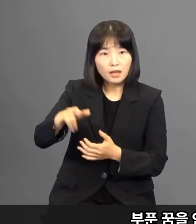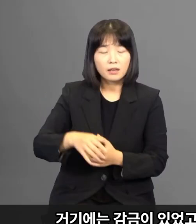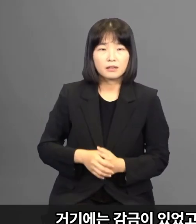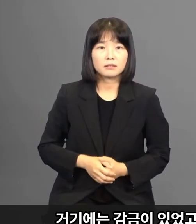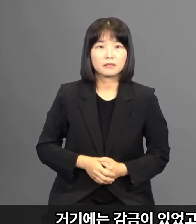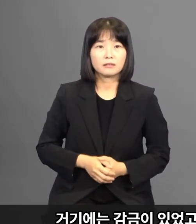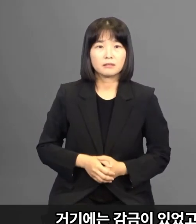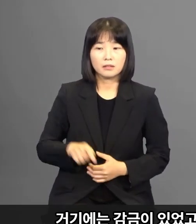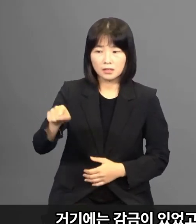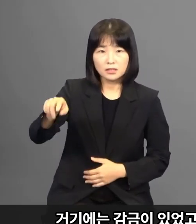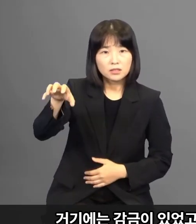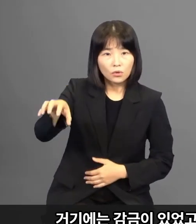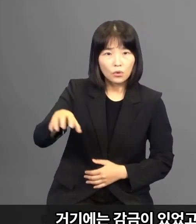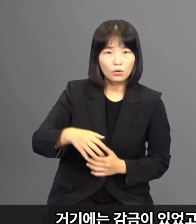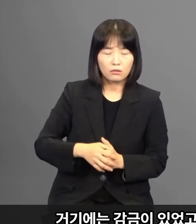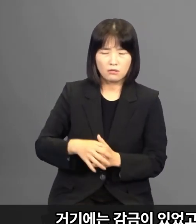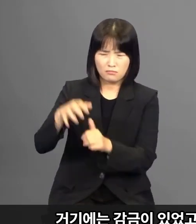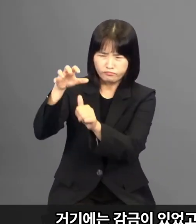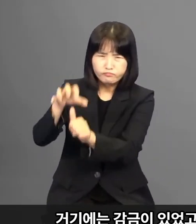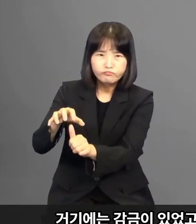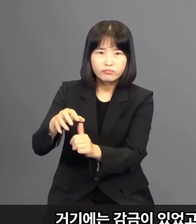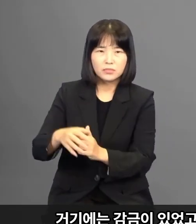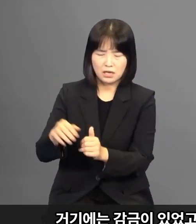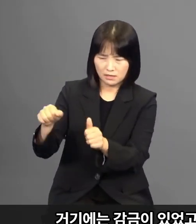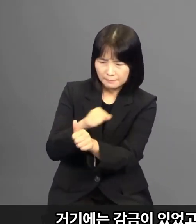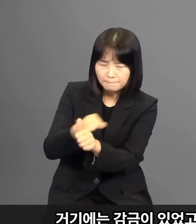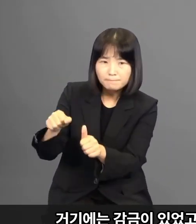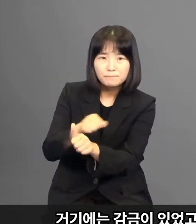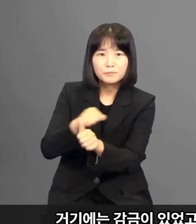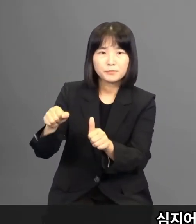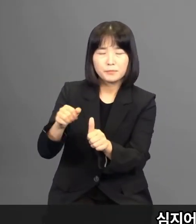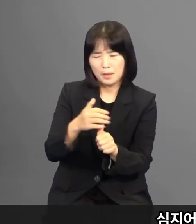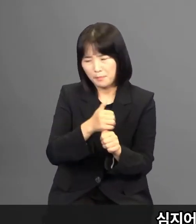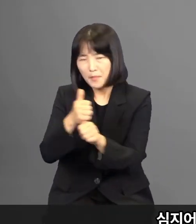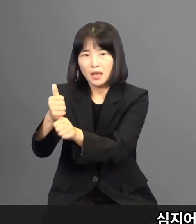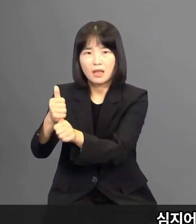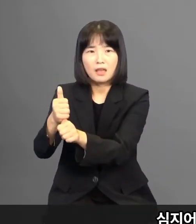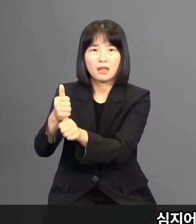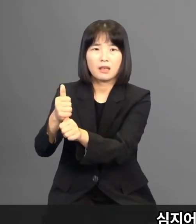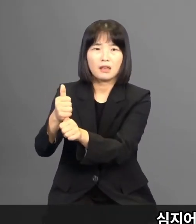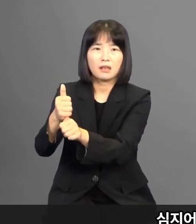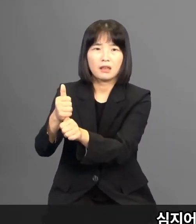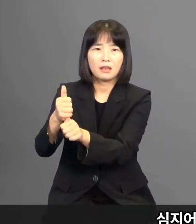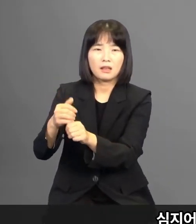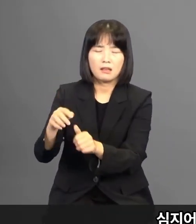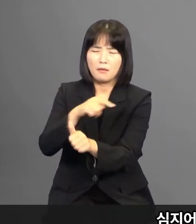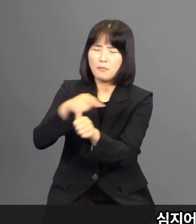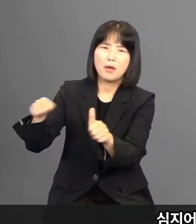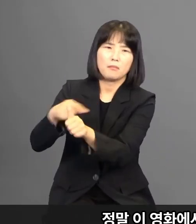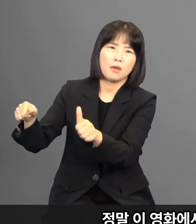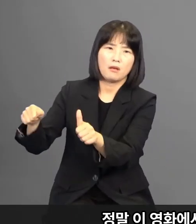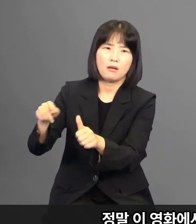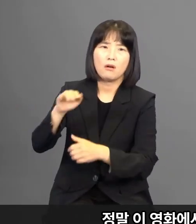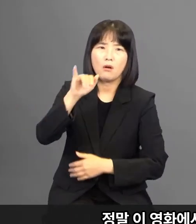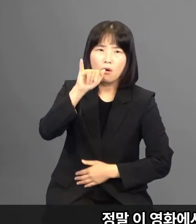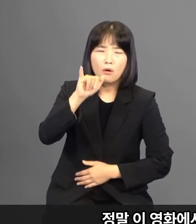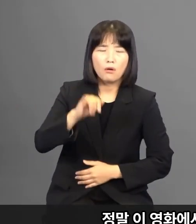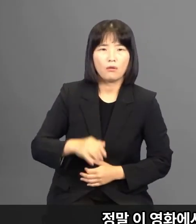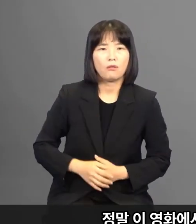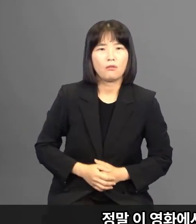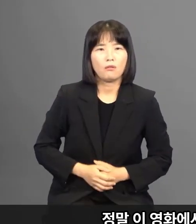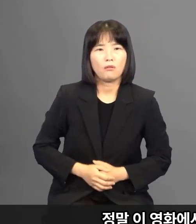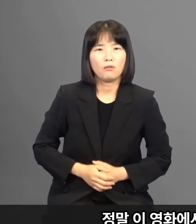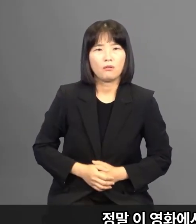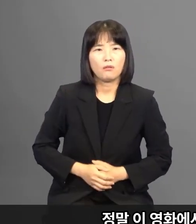갔더니 거기에는 감금이 있었고, 또한 폭행이 있었고, 납치가 있었고, 심지어 살해까지 벌어지는, 정말